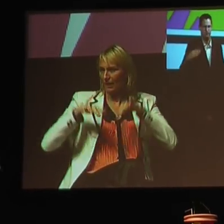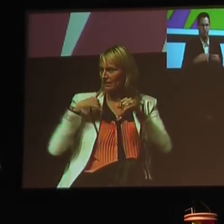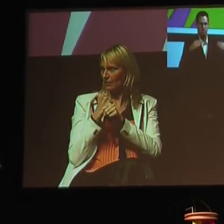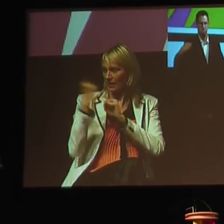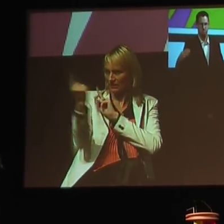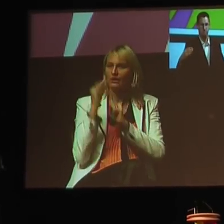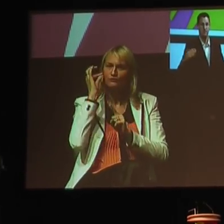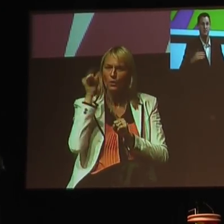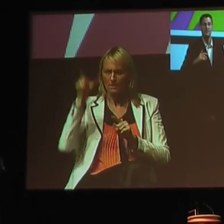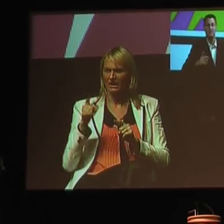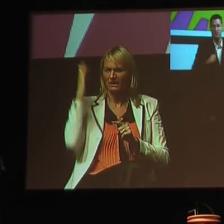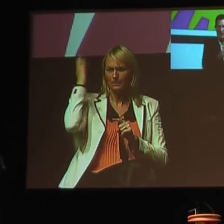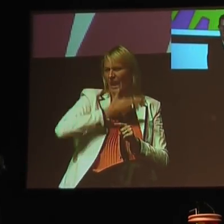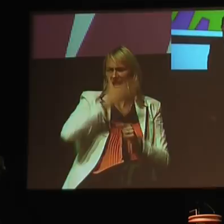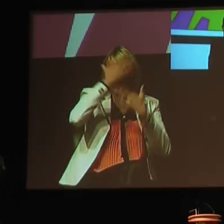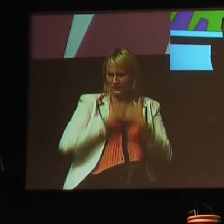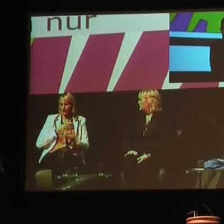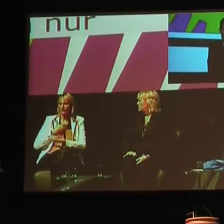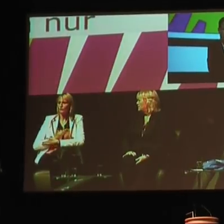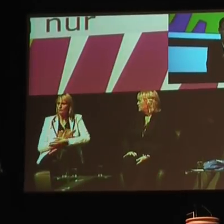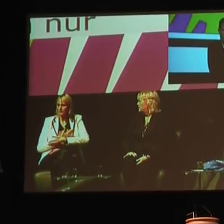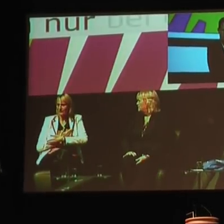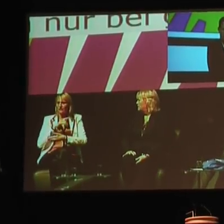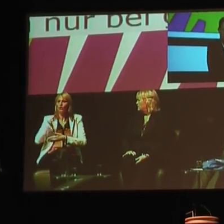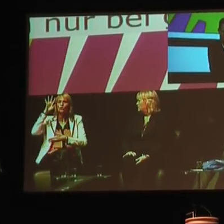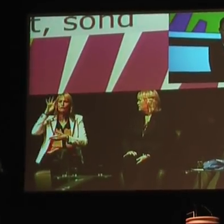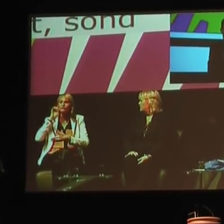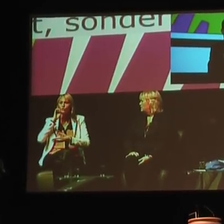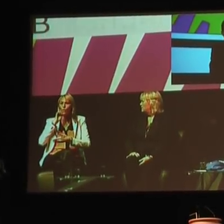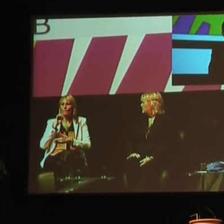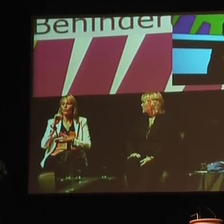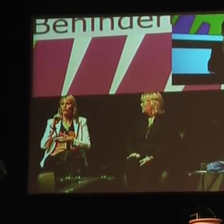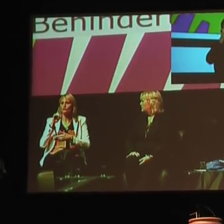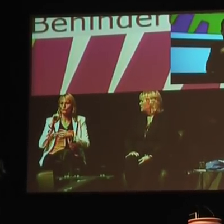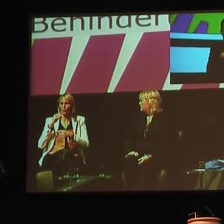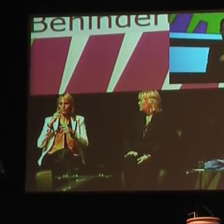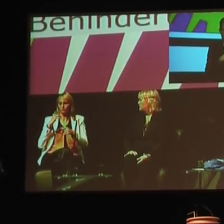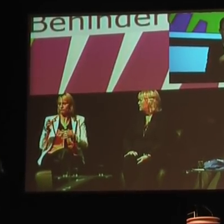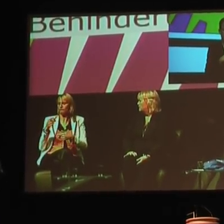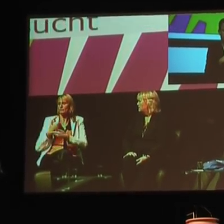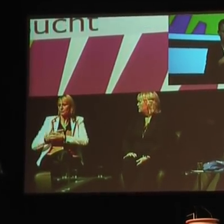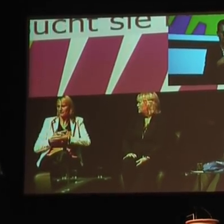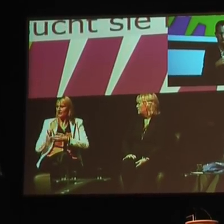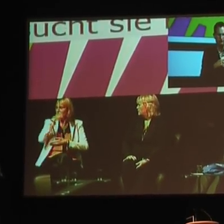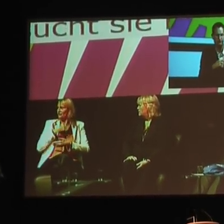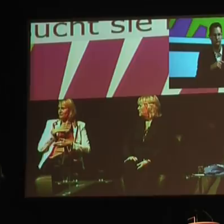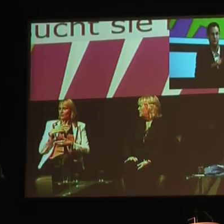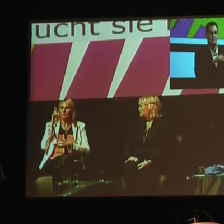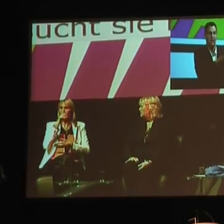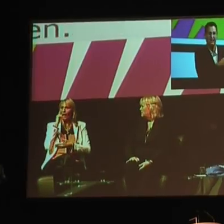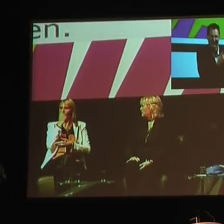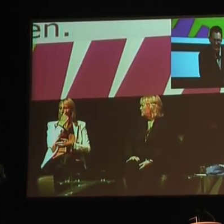wieder versucht, in Anführungsstrichen zu heilen. Ich glaube, das ist ganz, ganz wichtig. Es gibt eine